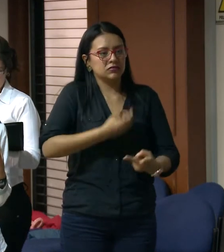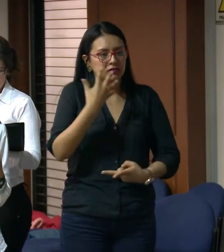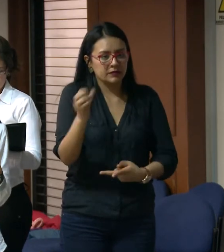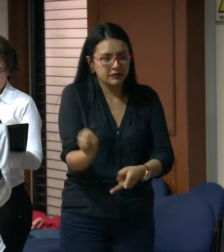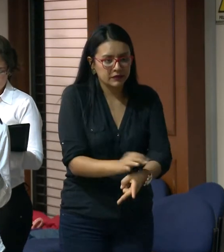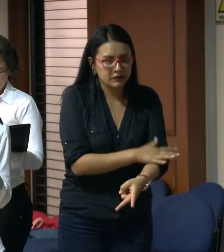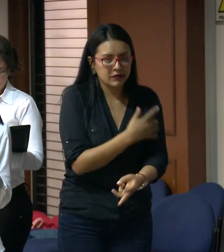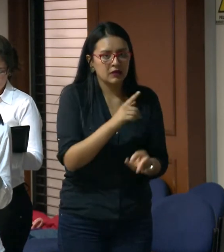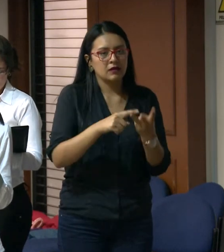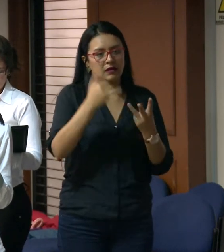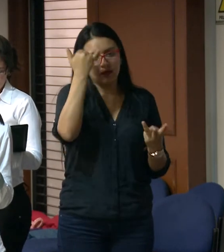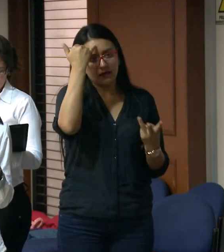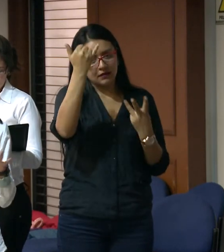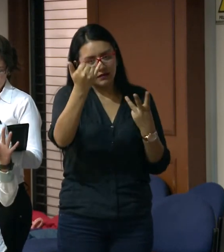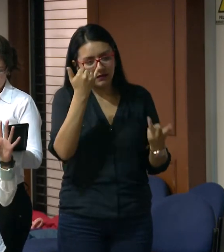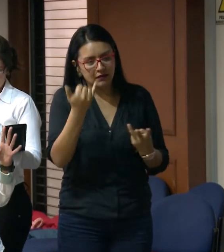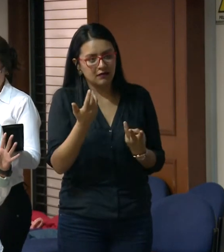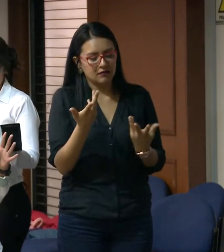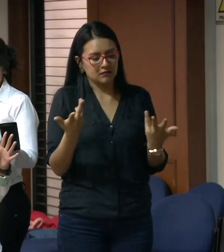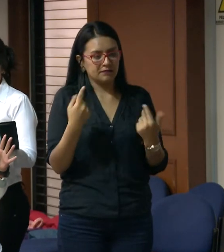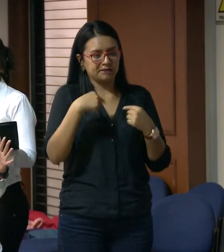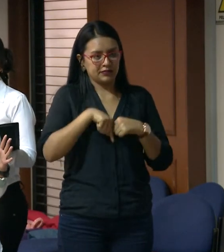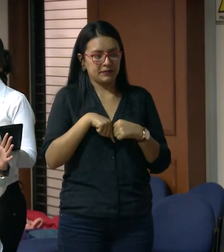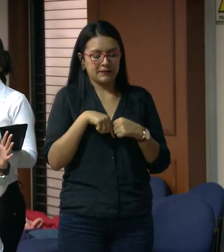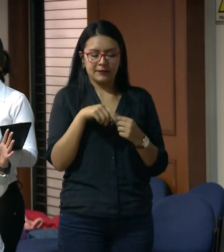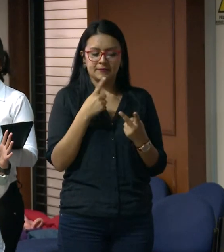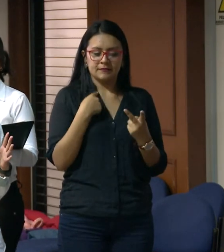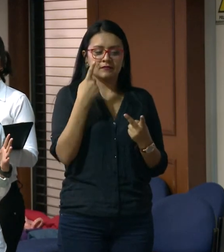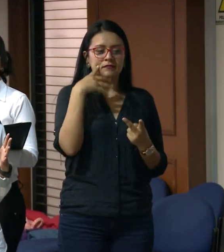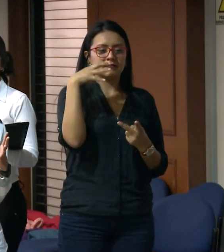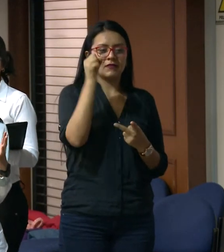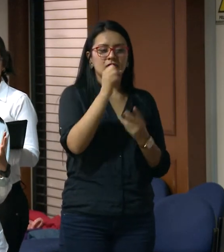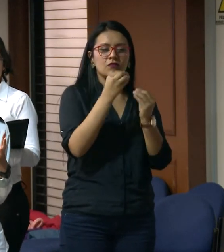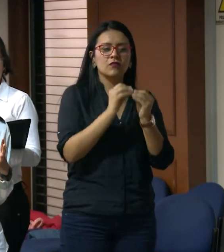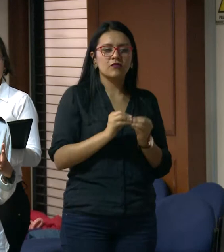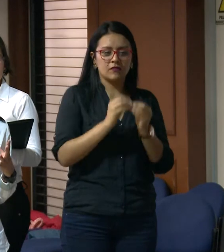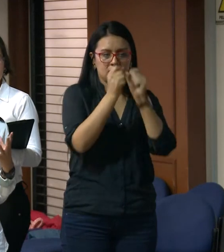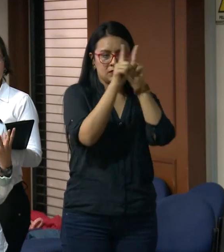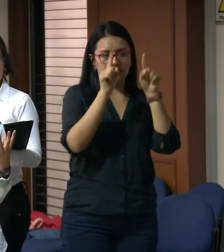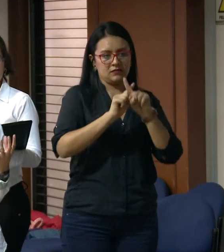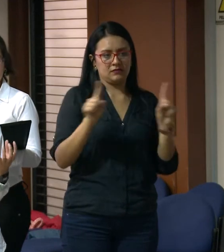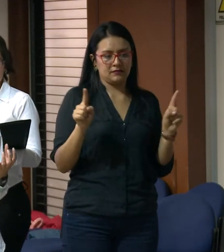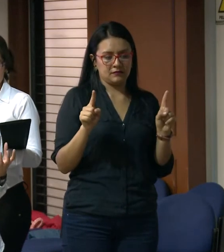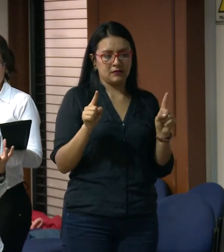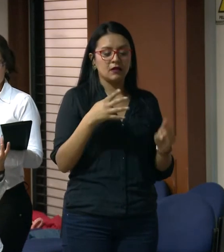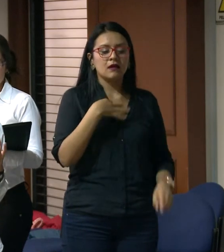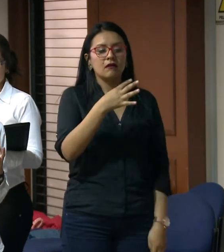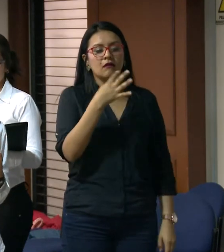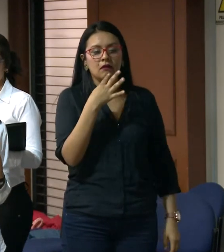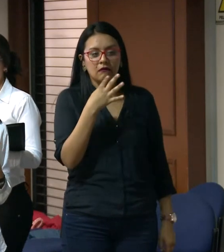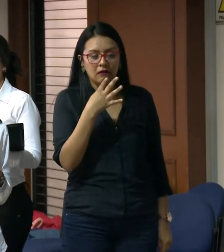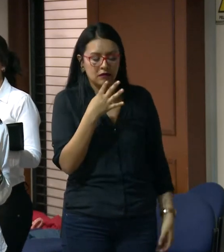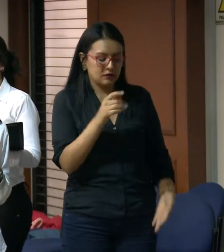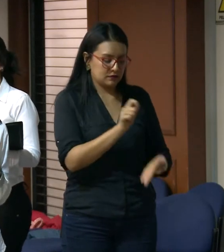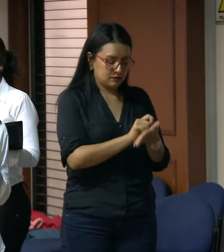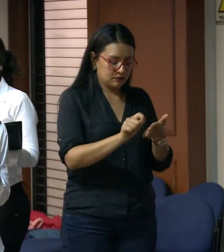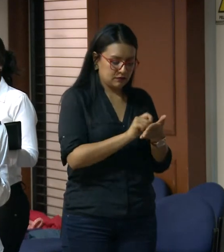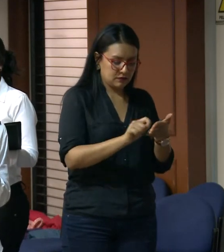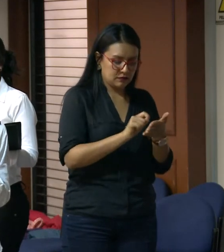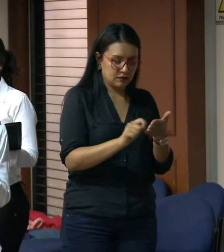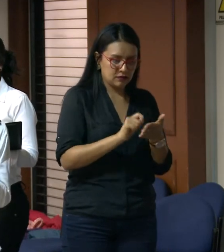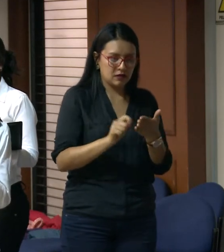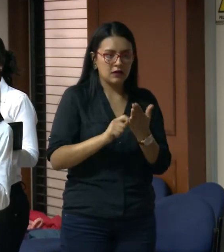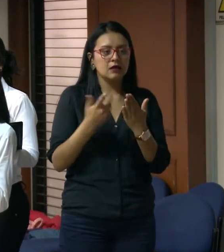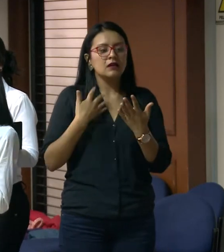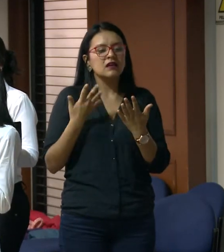nuestras ideas, nuestros sentimientos, pero también tiene en cuenta diferentes formas de lenguaje, la parte oral, la parte escrita y la parte